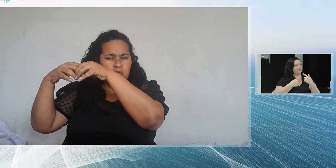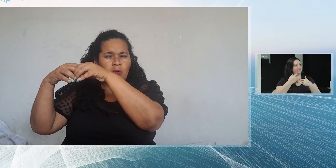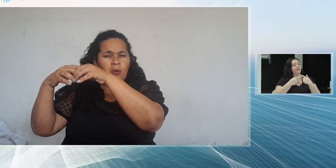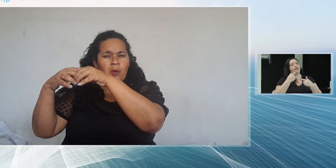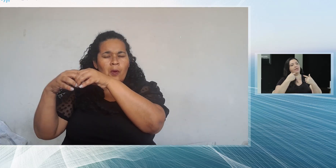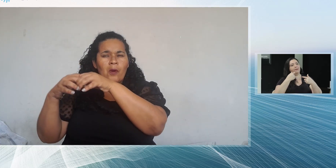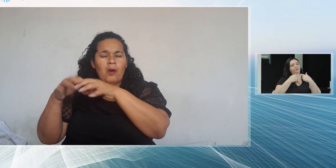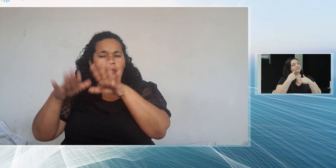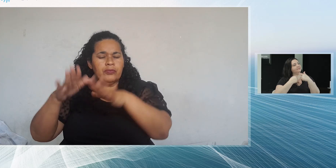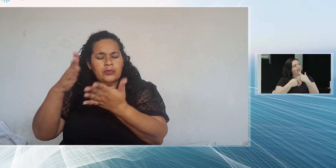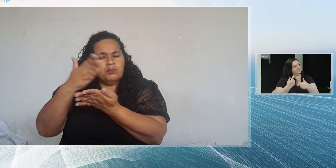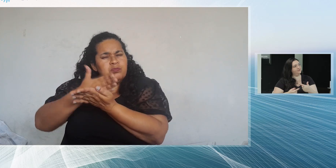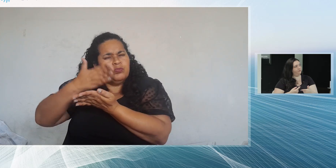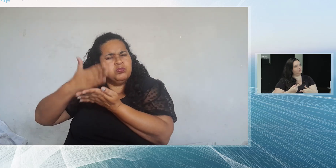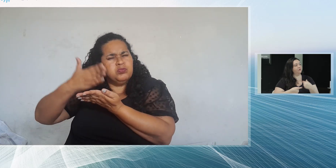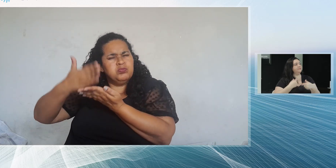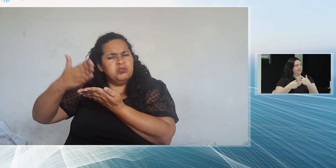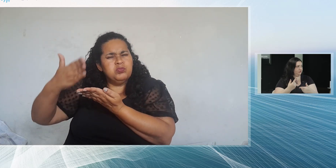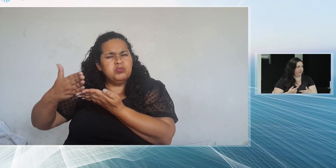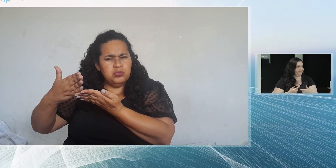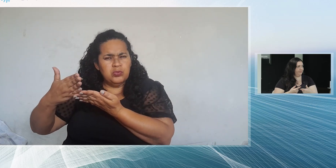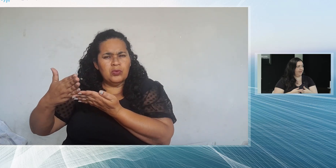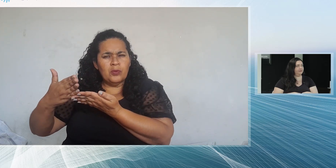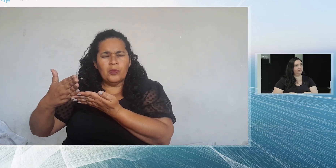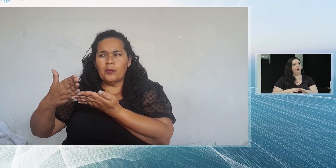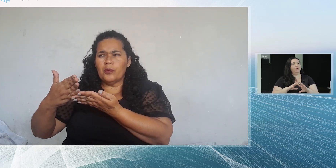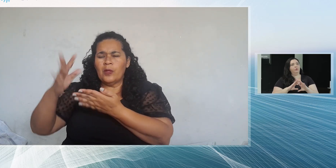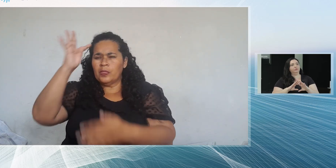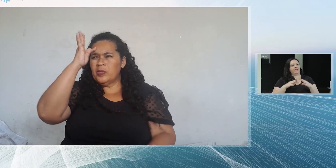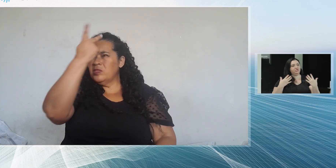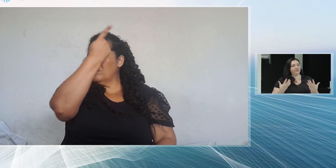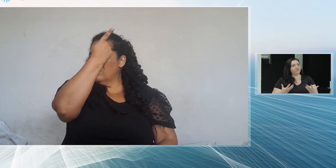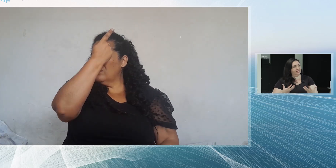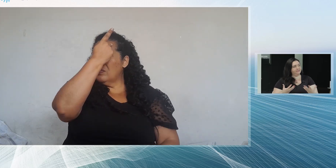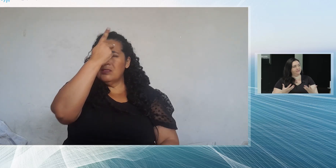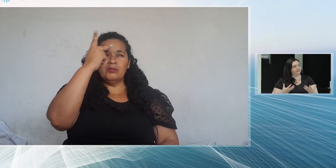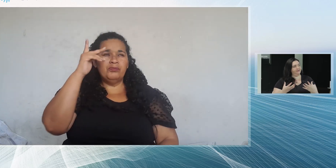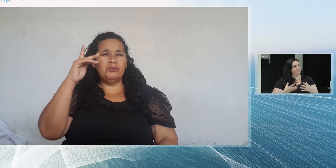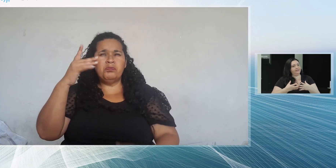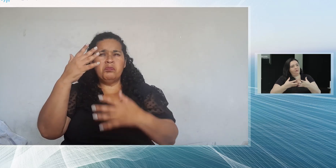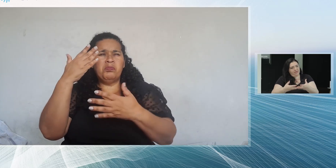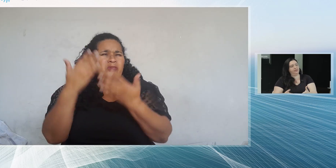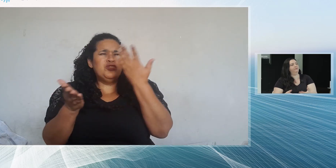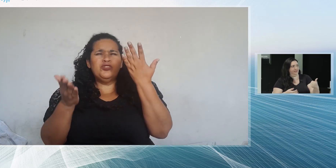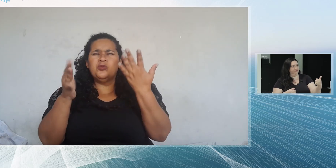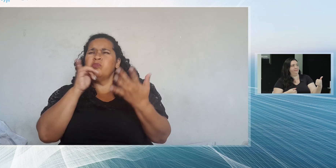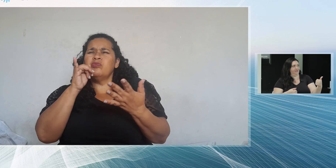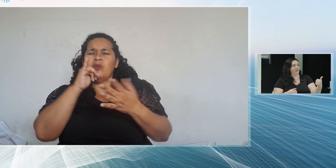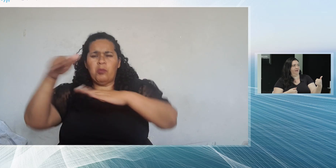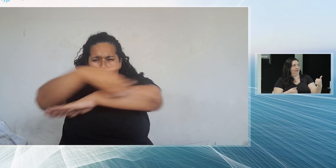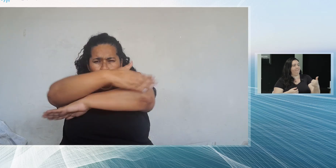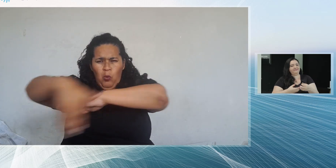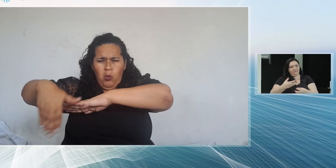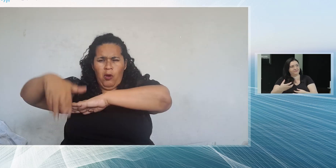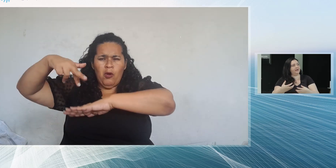você consegue processar as informações e agir, né? Então, o teste de inteligência, ele vai me dar o QI, tá ali da